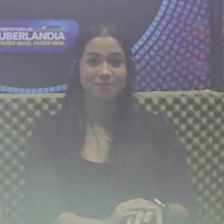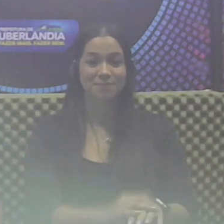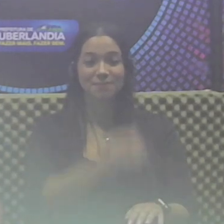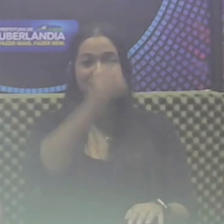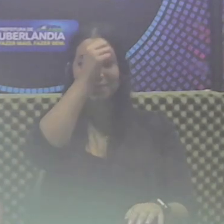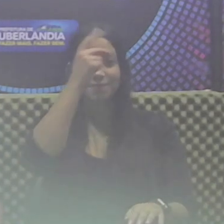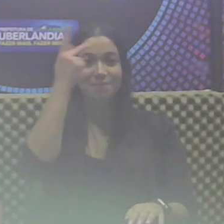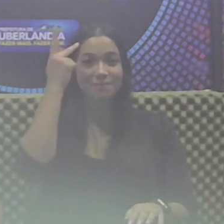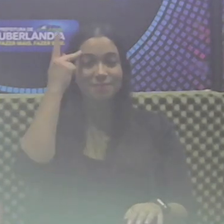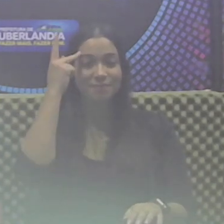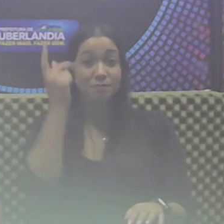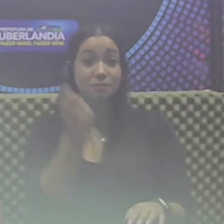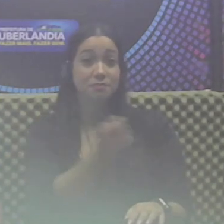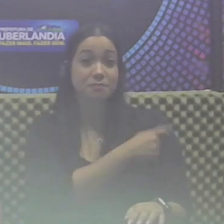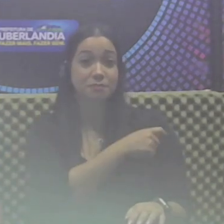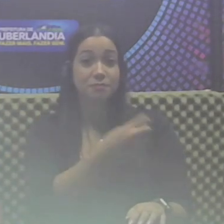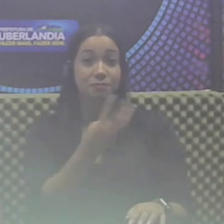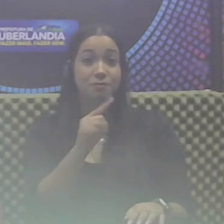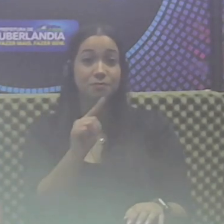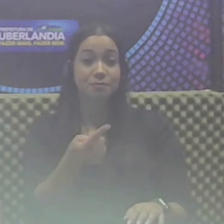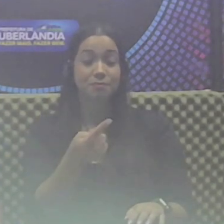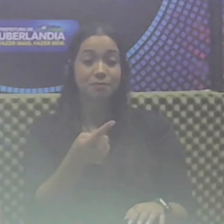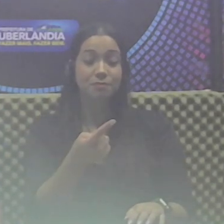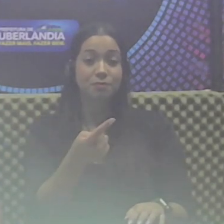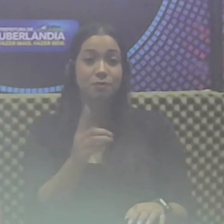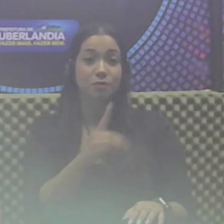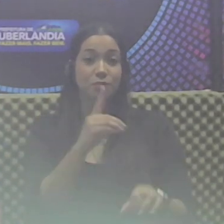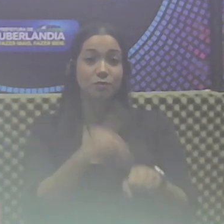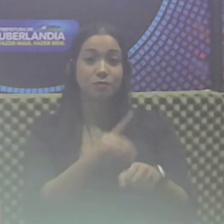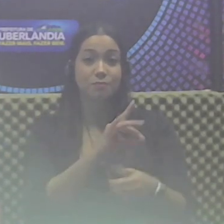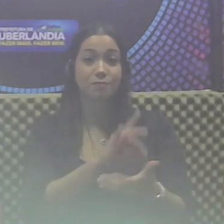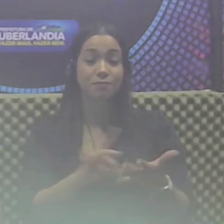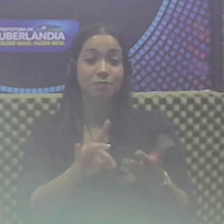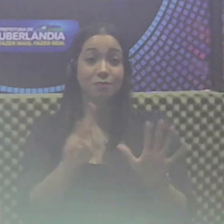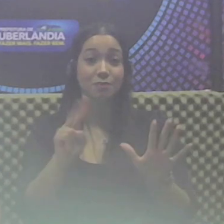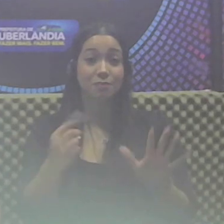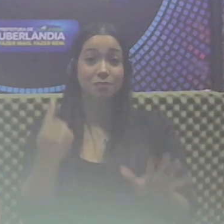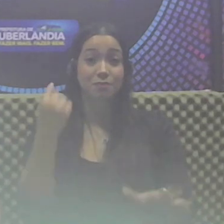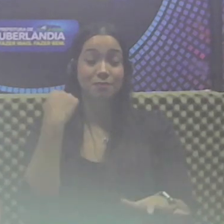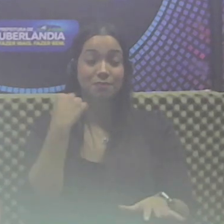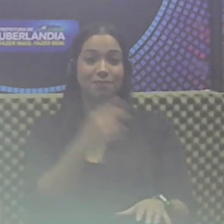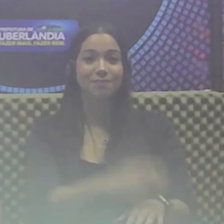Prefeitura aplica quase 3 mil doses da vacina contra a dengue no fim de semana.